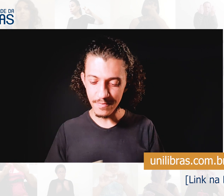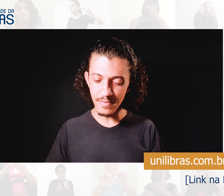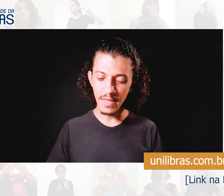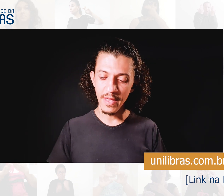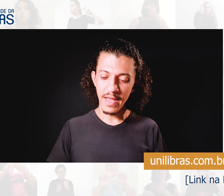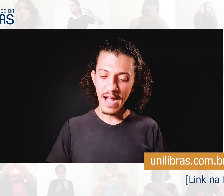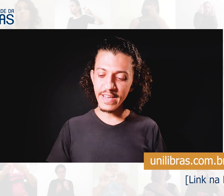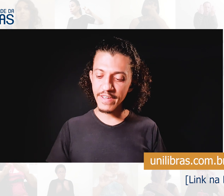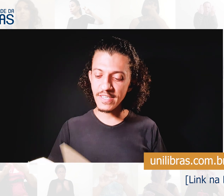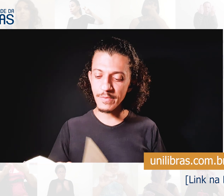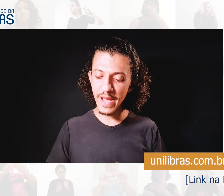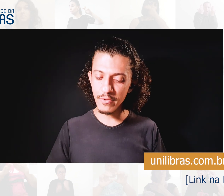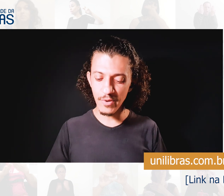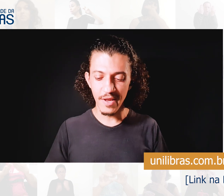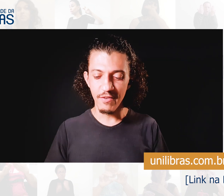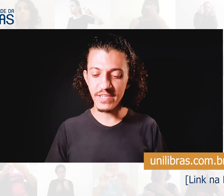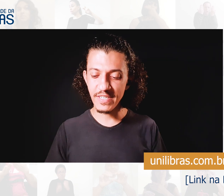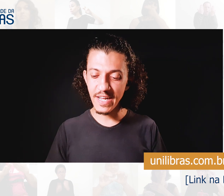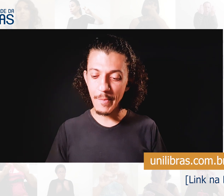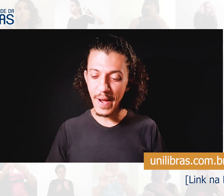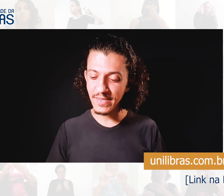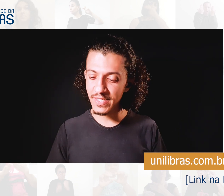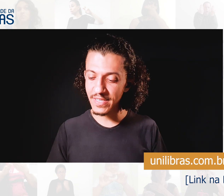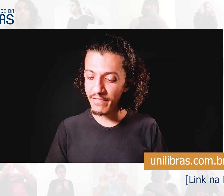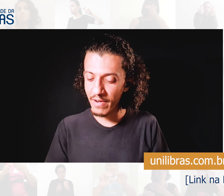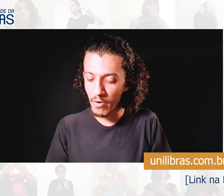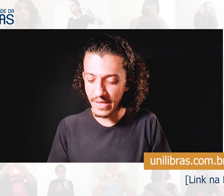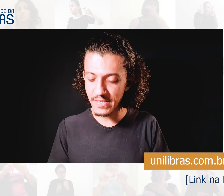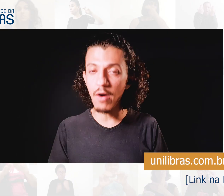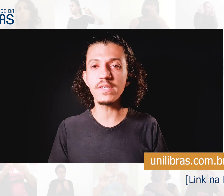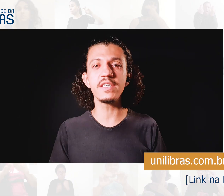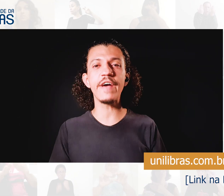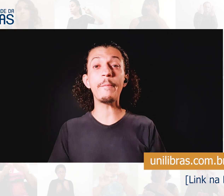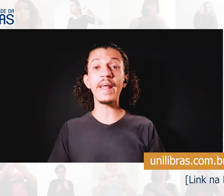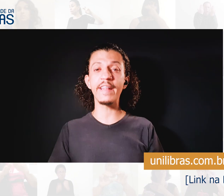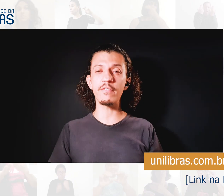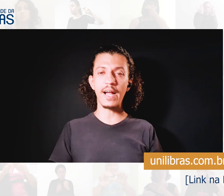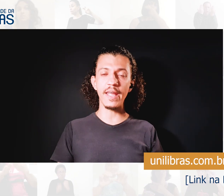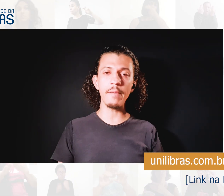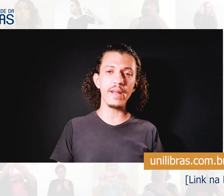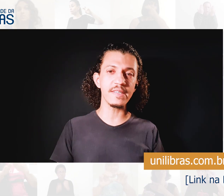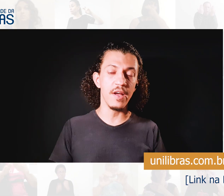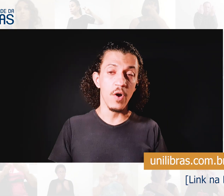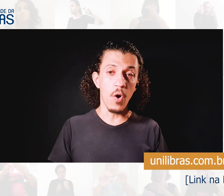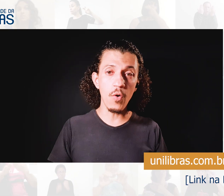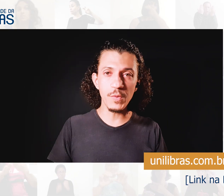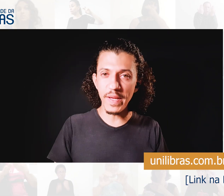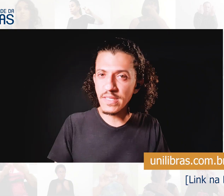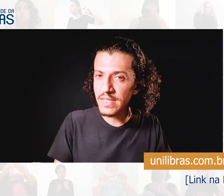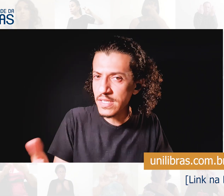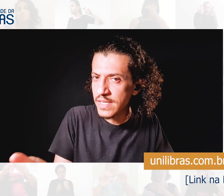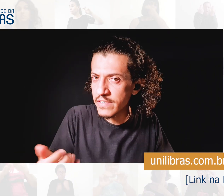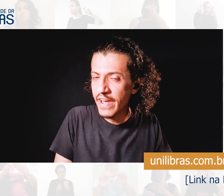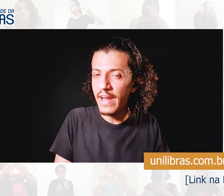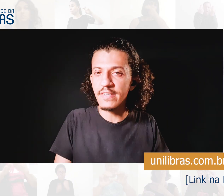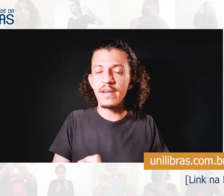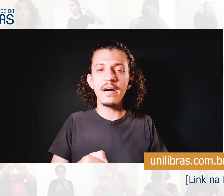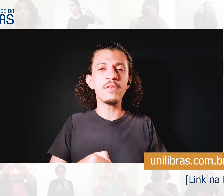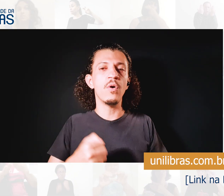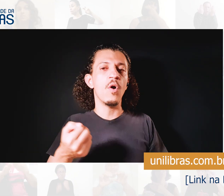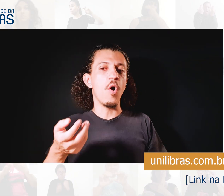sinais. Através desse método, você vai ser capaz de escrever qualquer sinal que você estiver aprendendo da Libras, ou de pesquisas que você